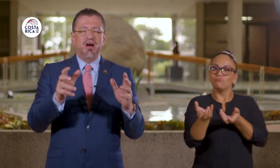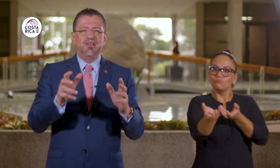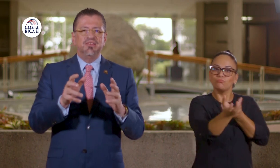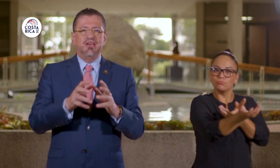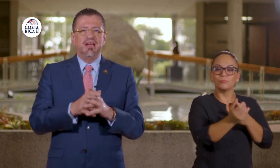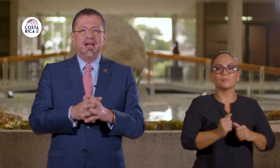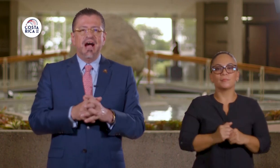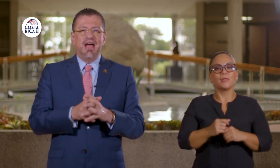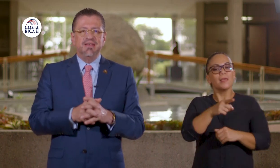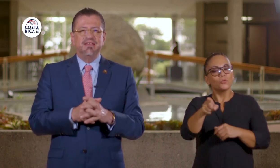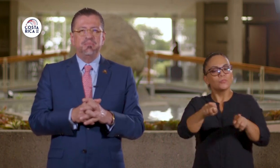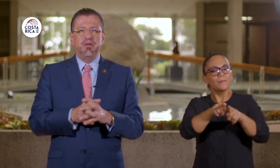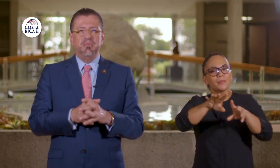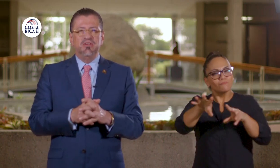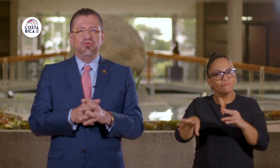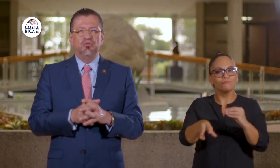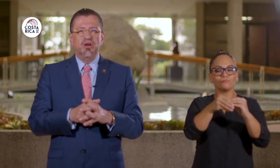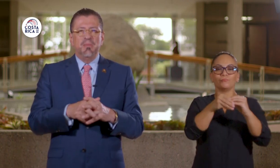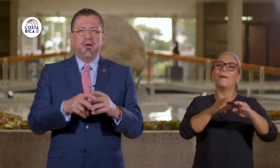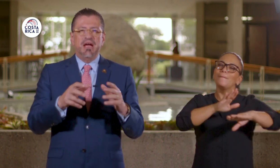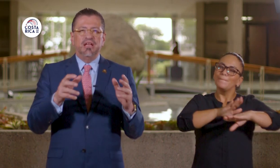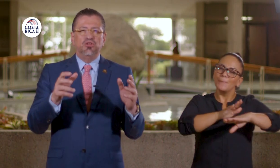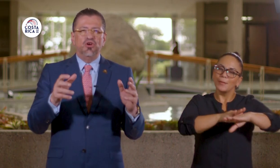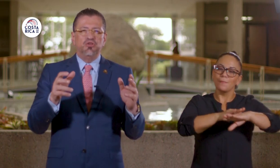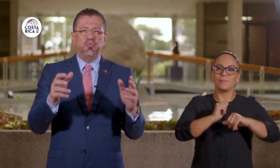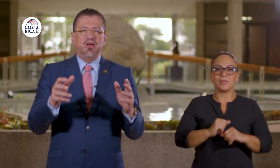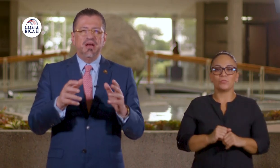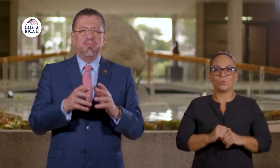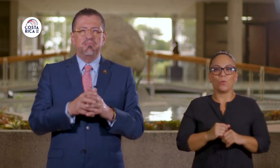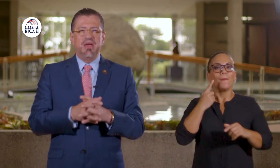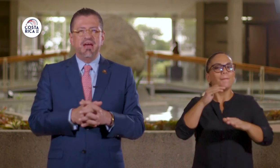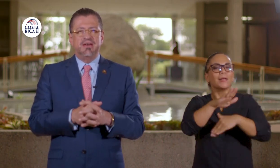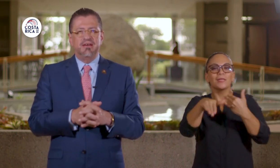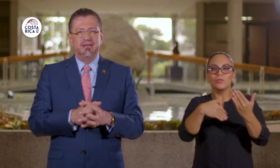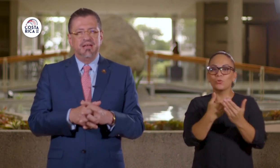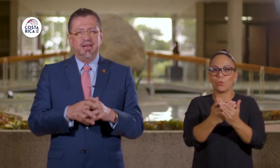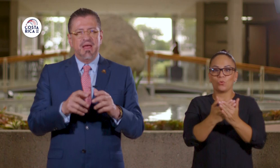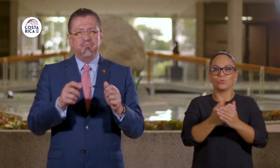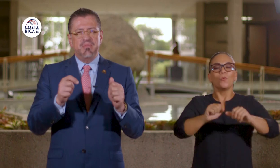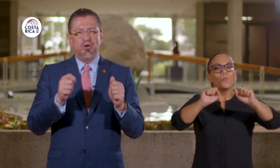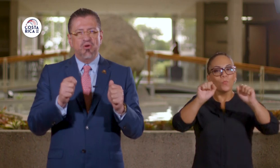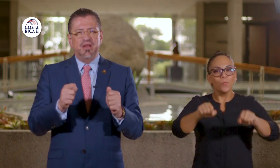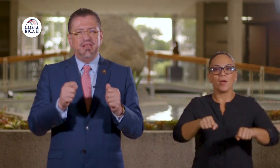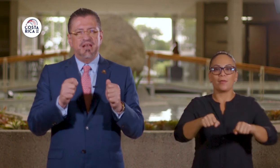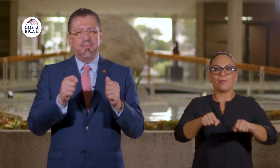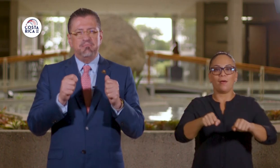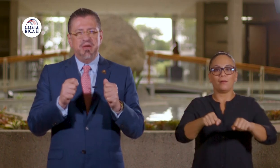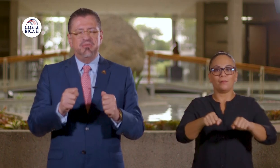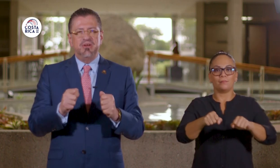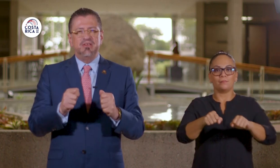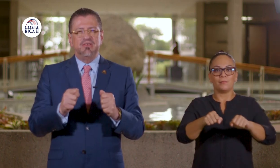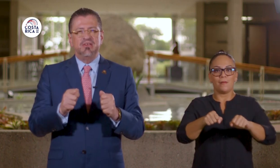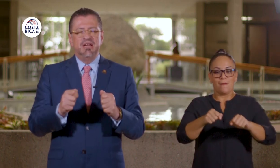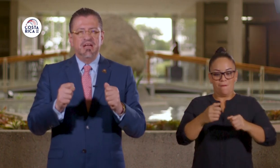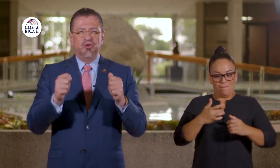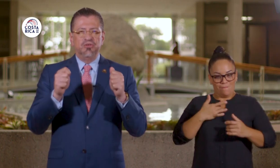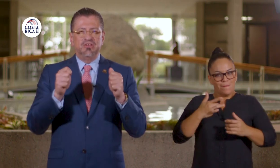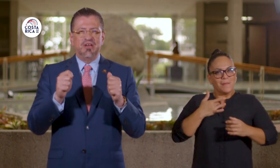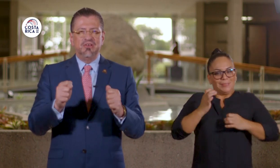a sumarse a este permiso para que todos puedan enviar las mejores de las